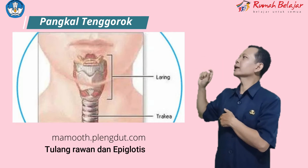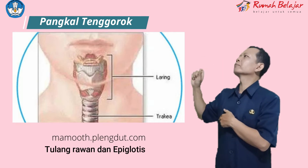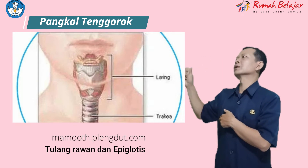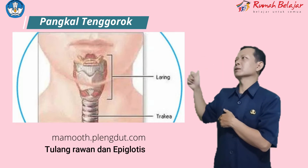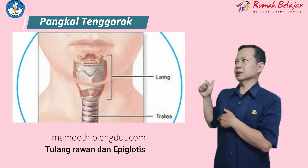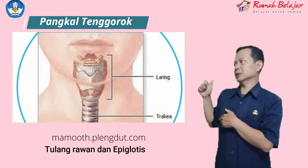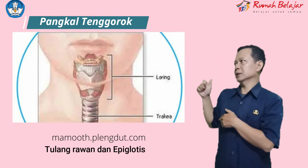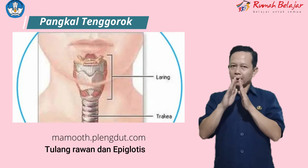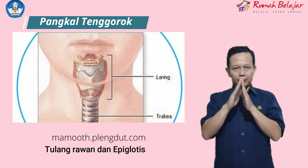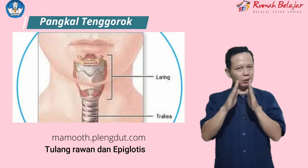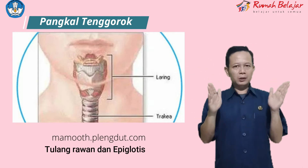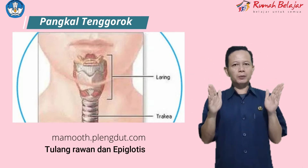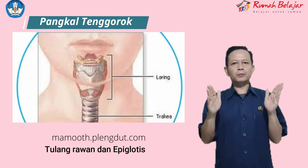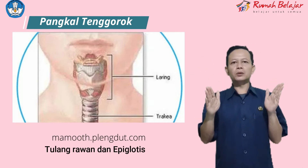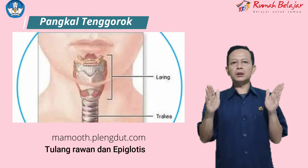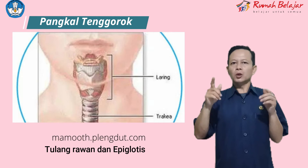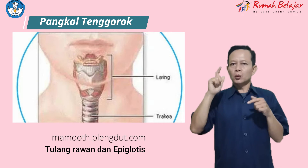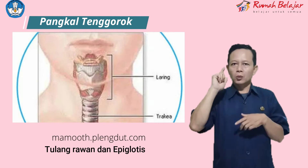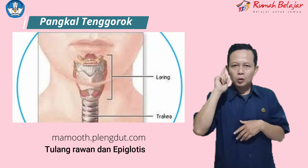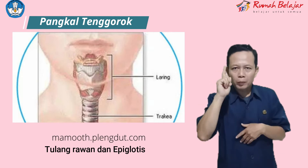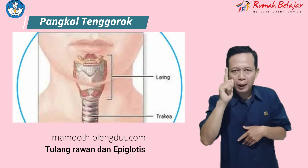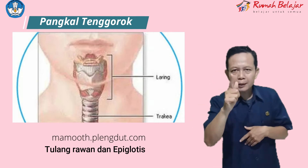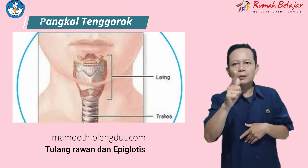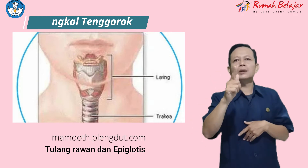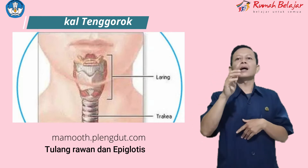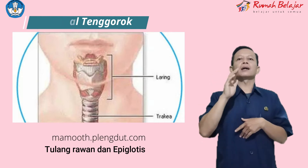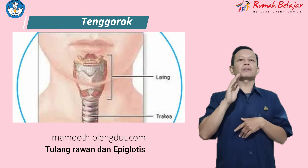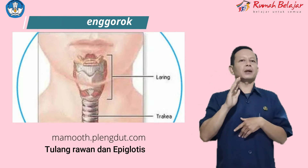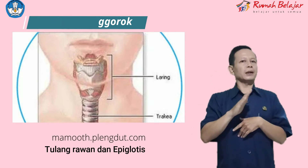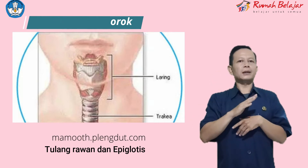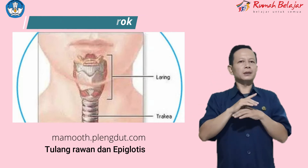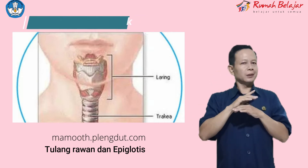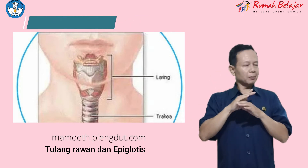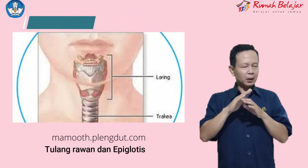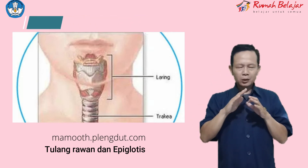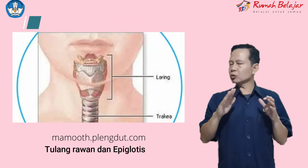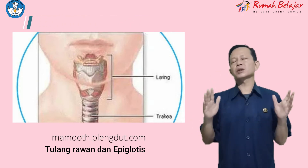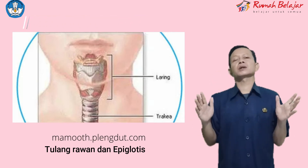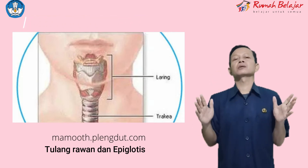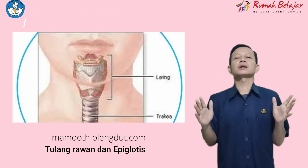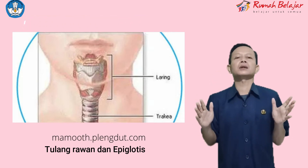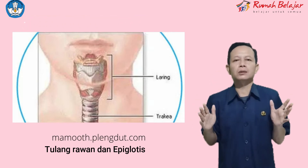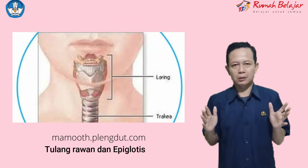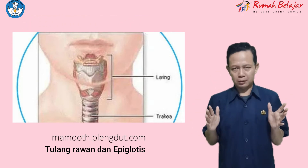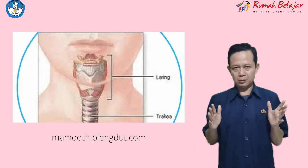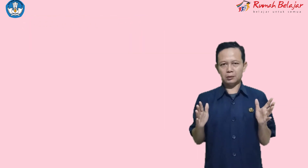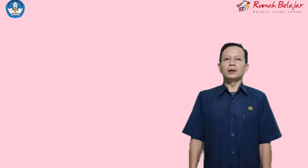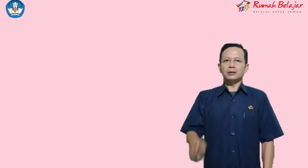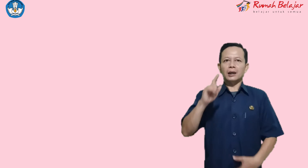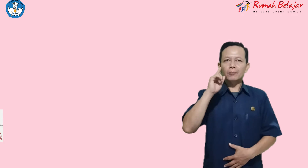rawan dan epiglotis. Epiglotis berfungsi untuk mengatur agar makanan tidak masuk ke saluran